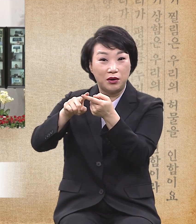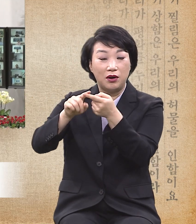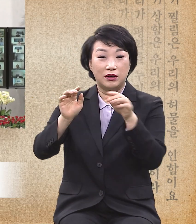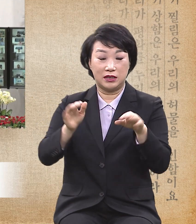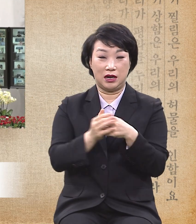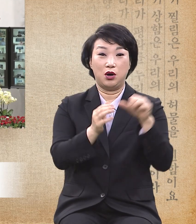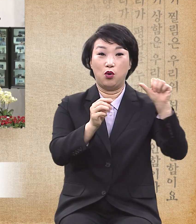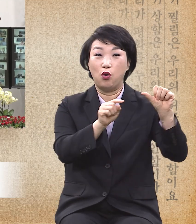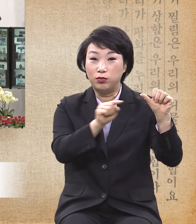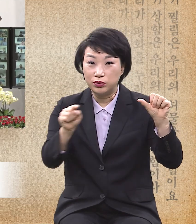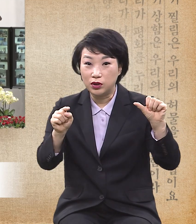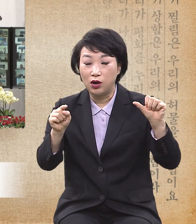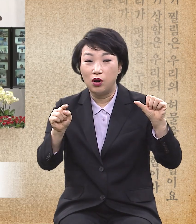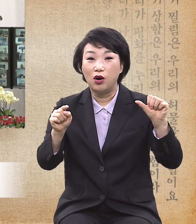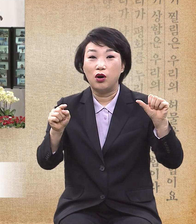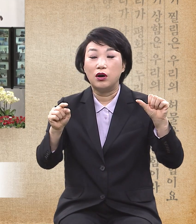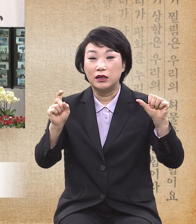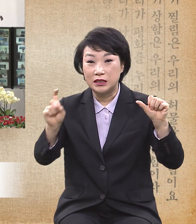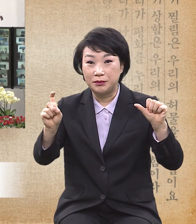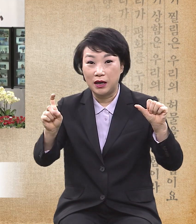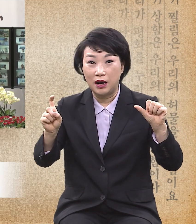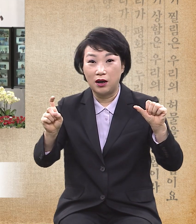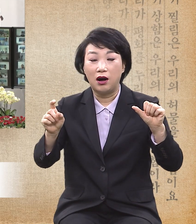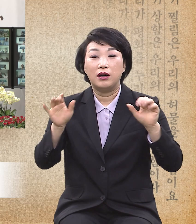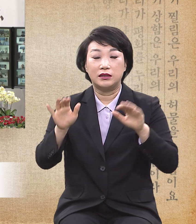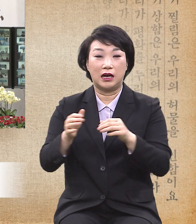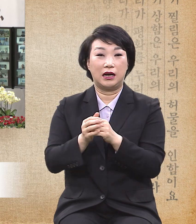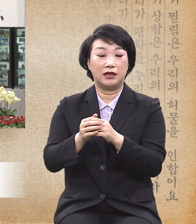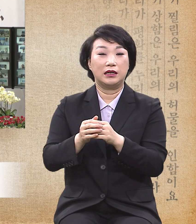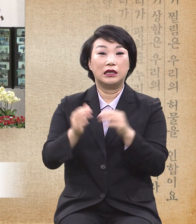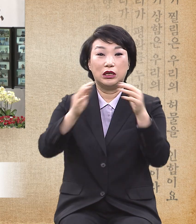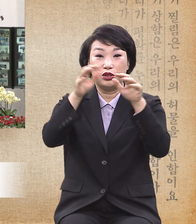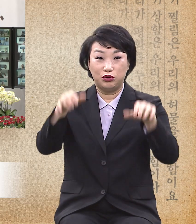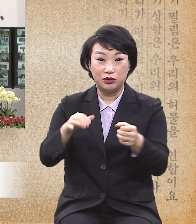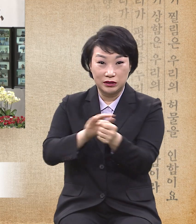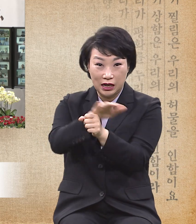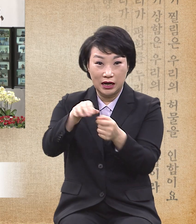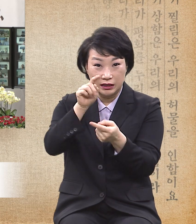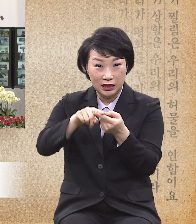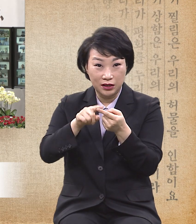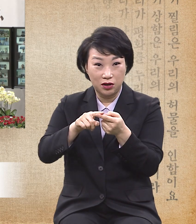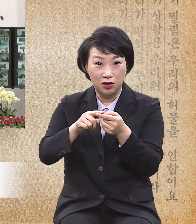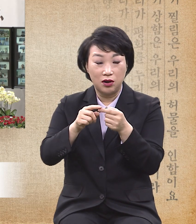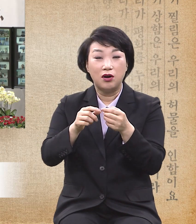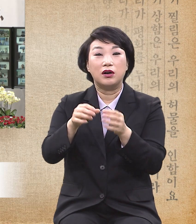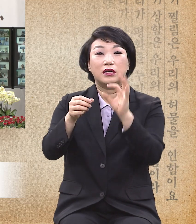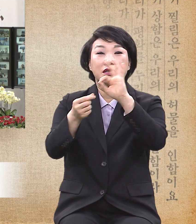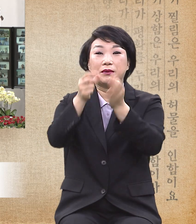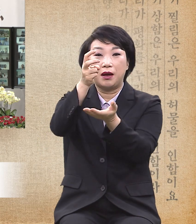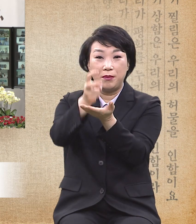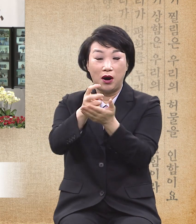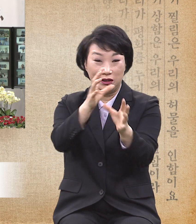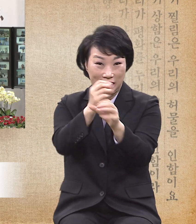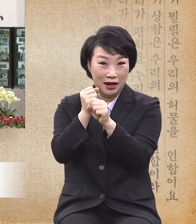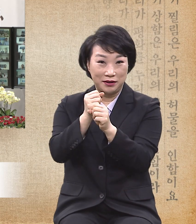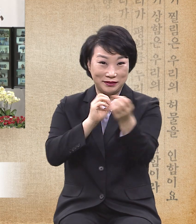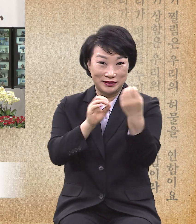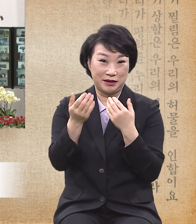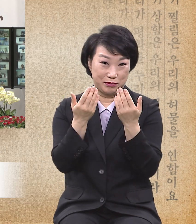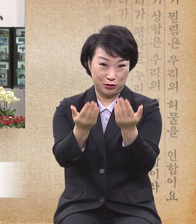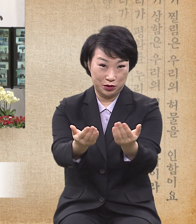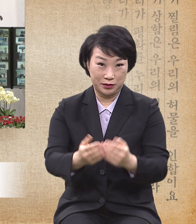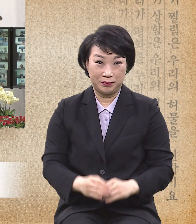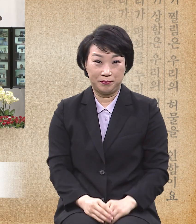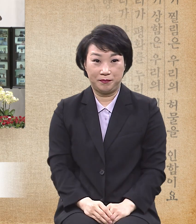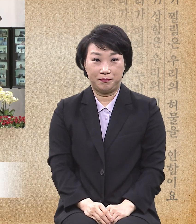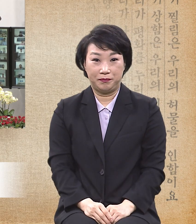것입니다. 5계명부터 10계명까지는 이웃을 사랑하라는 것을 함축해서 말씀하십니다.